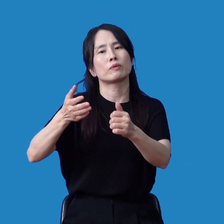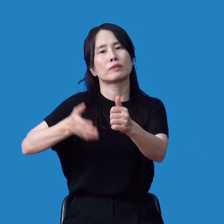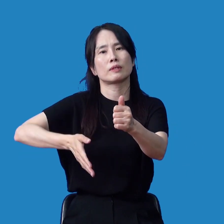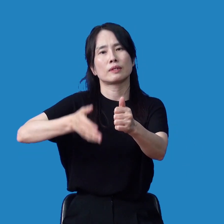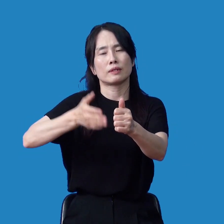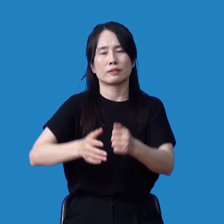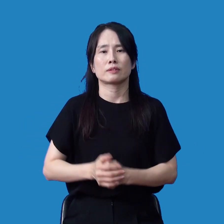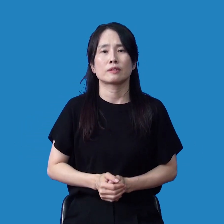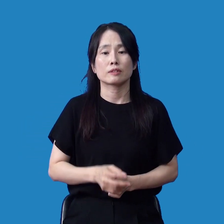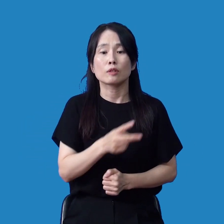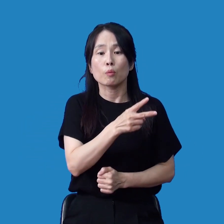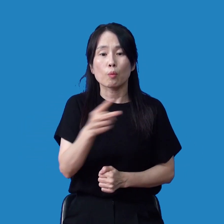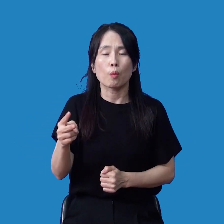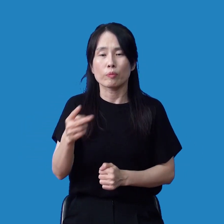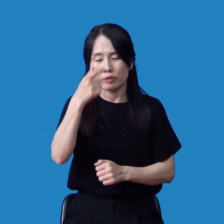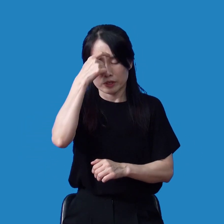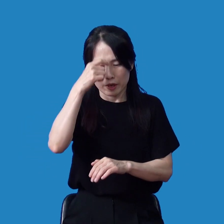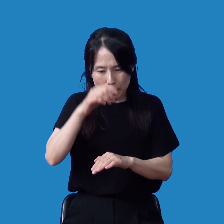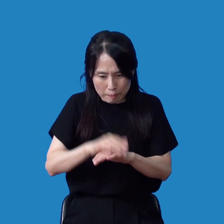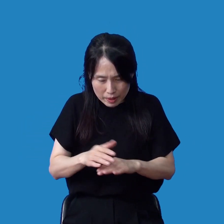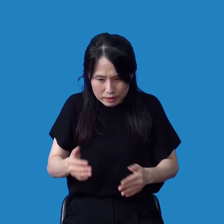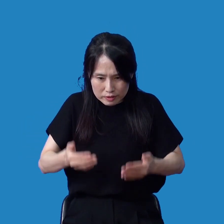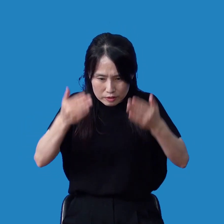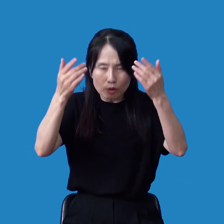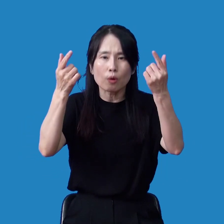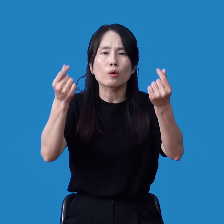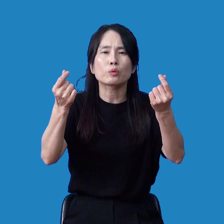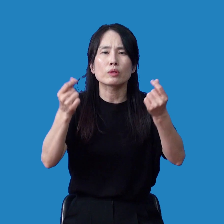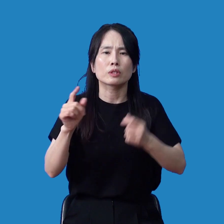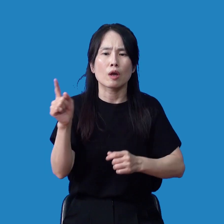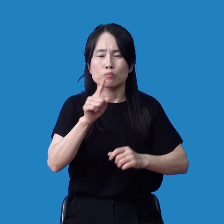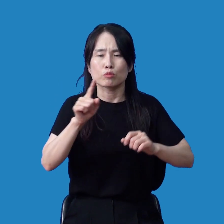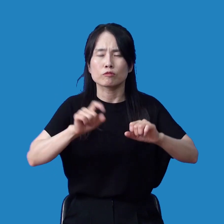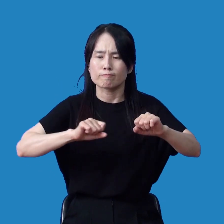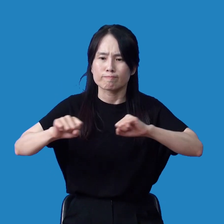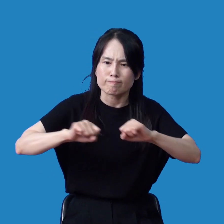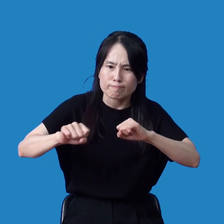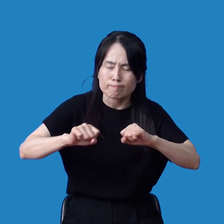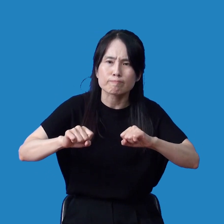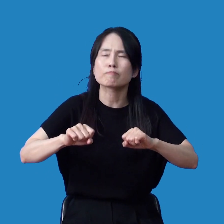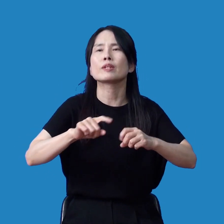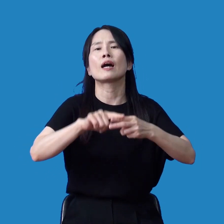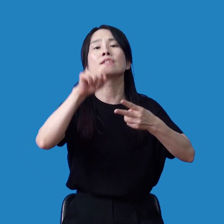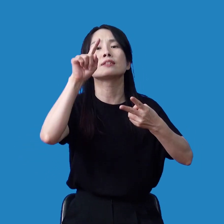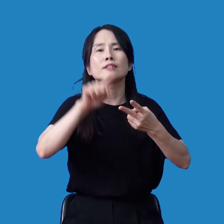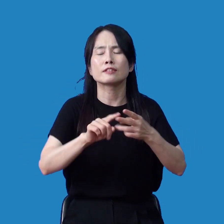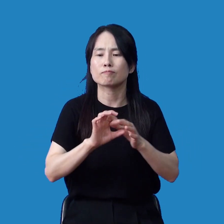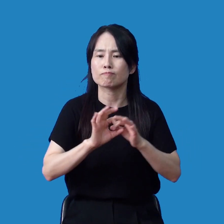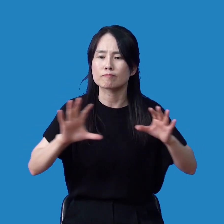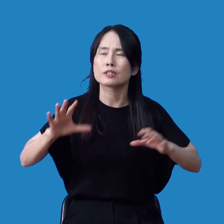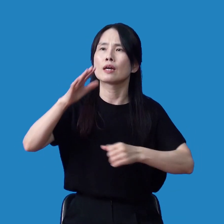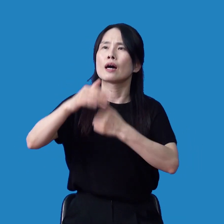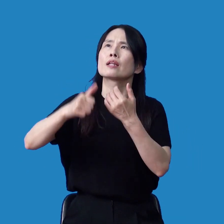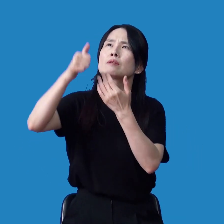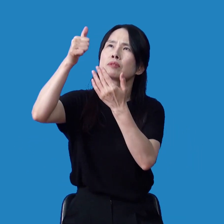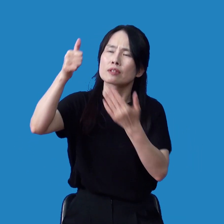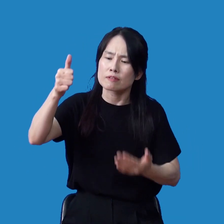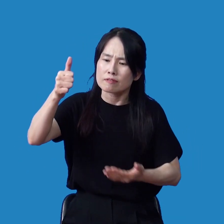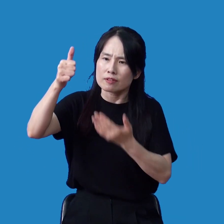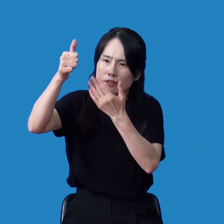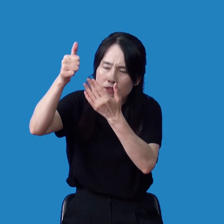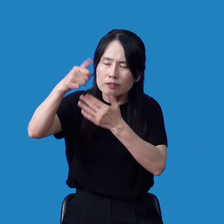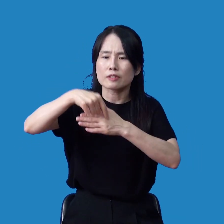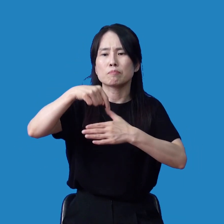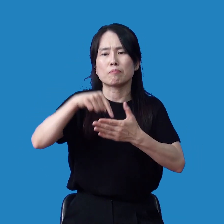그것이 바로 예배가 됩니다. 무슨 일을 하든지 하나님께 바쳐드리는 심정으로, 그런 마음으로 일을